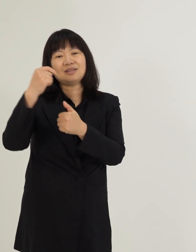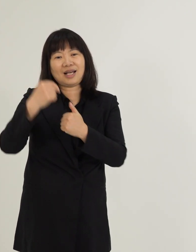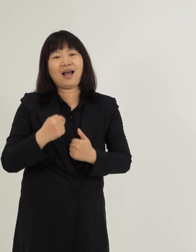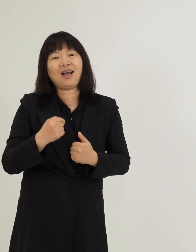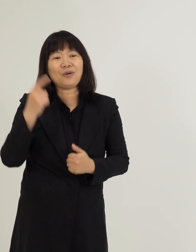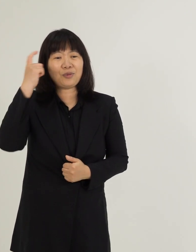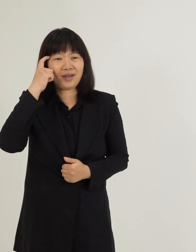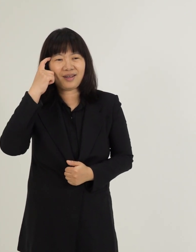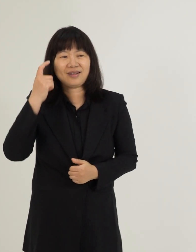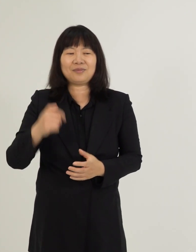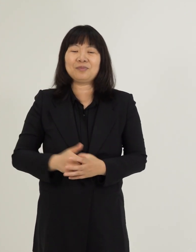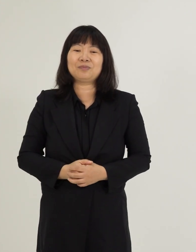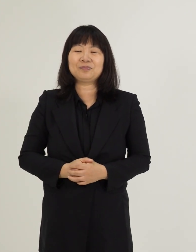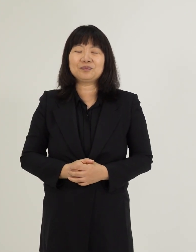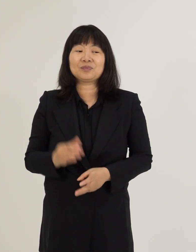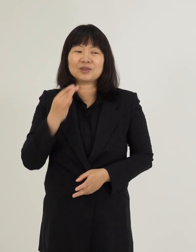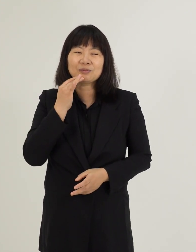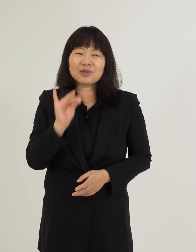물론